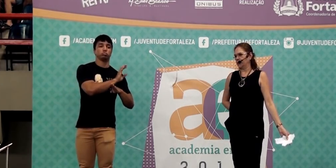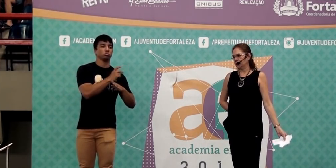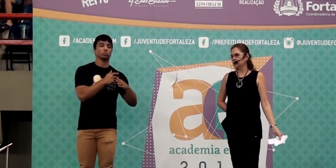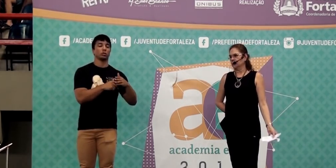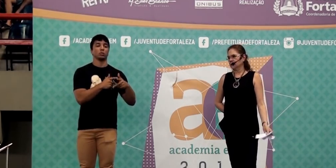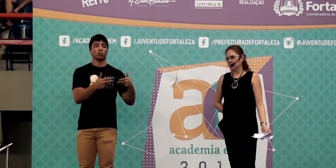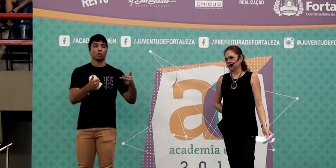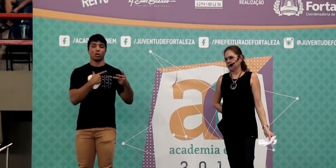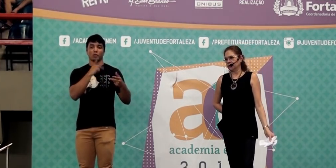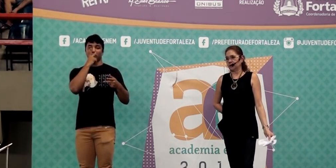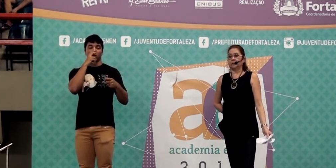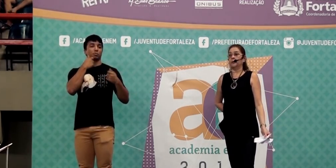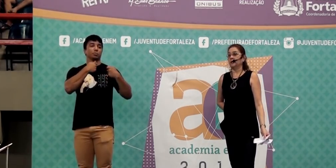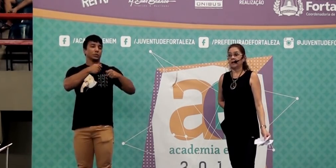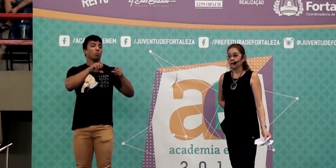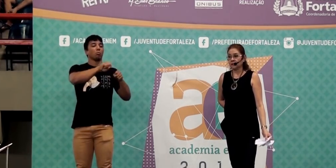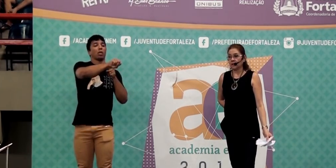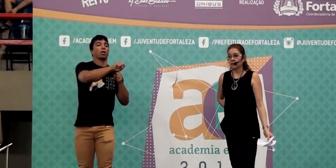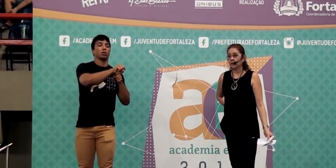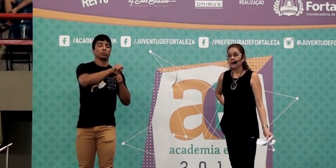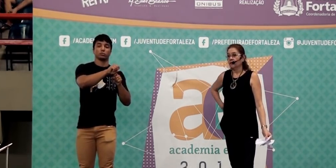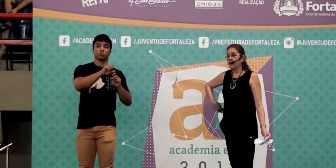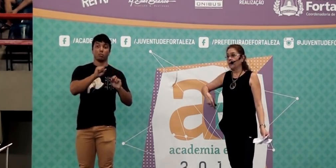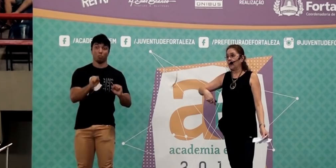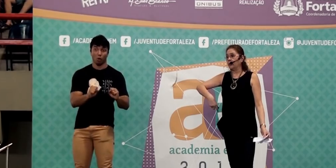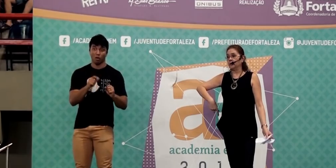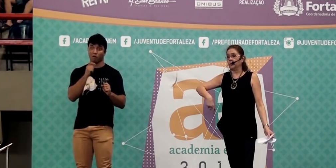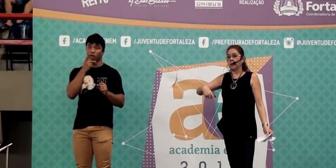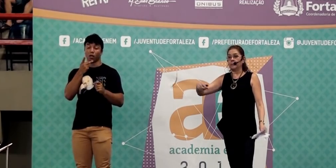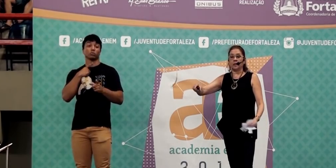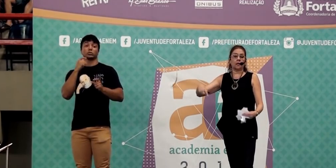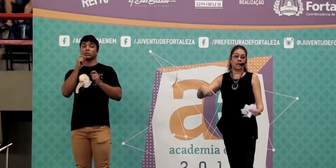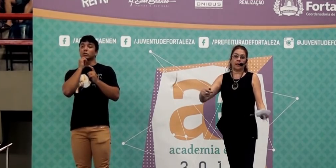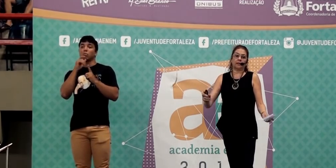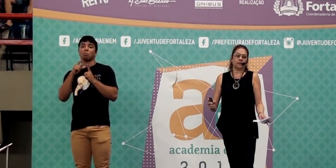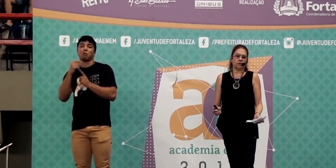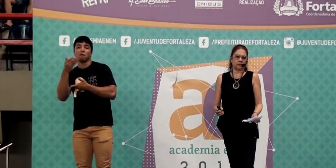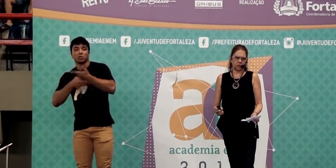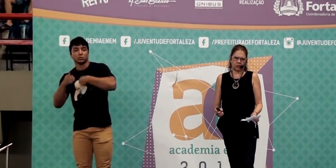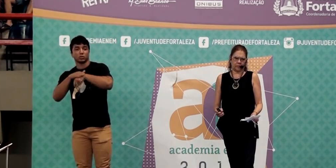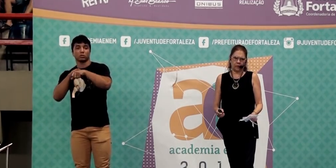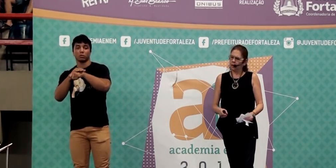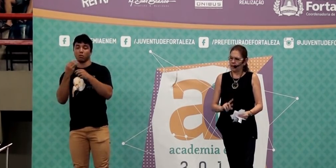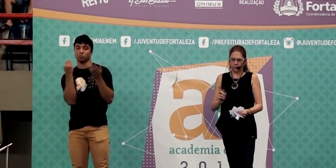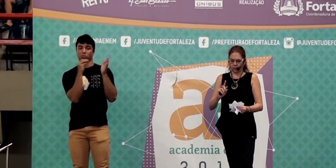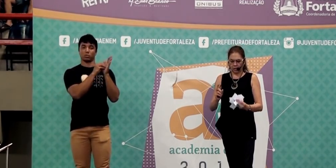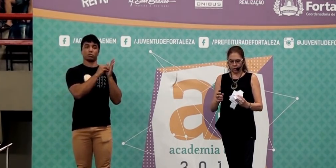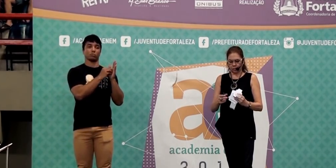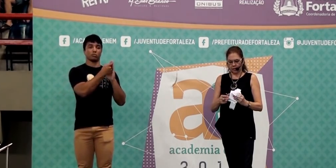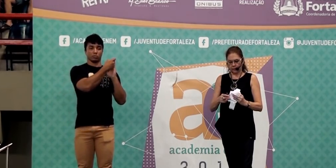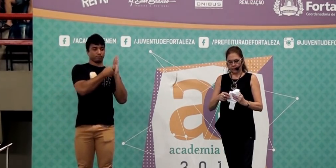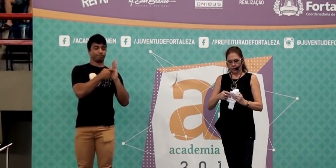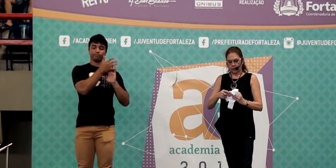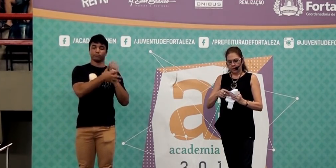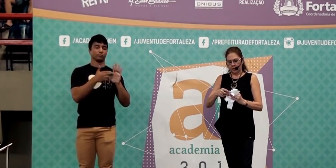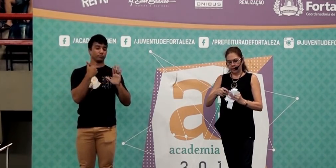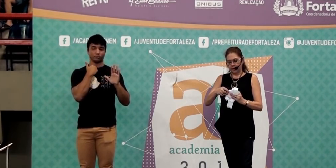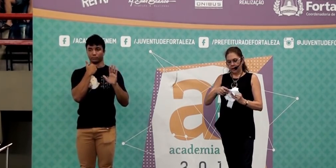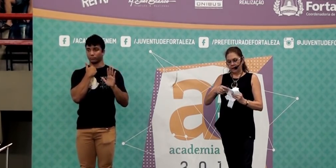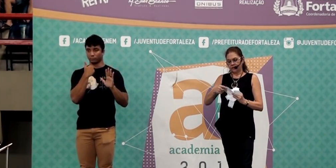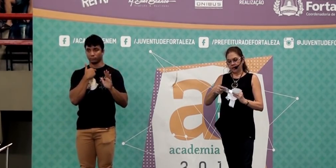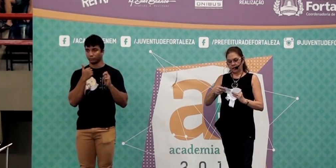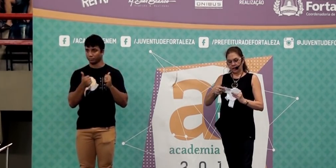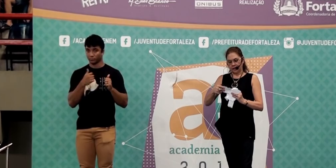o cara deveria ser assassinado. A gente pode até dizer isso verbalmente para um amigo, em casa, coisa do tipo. Mas no texto, não.